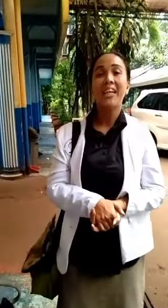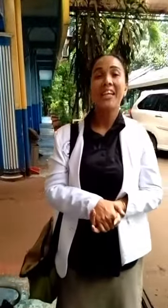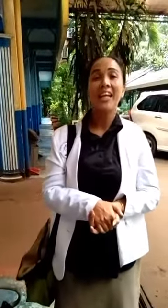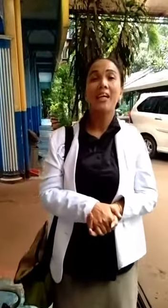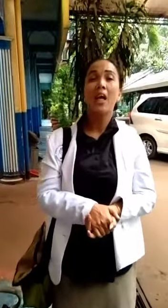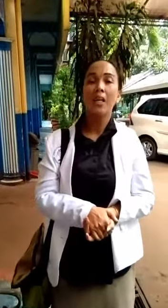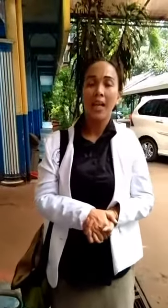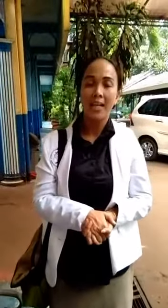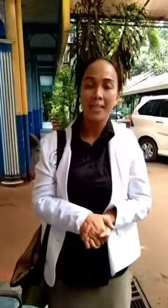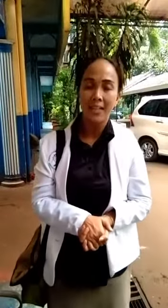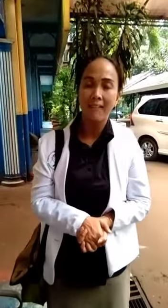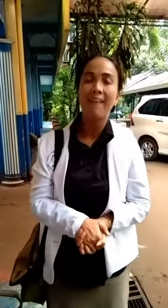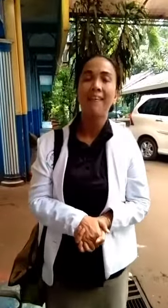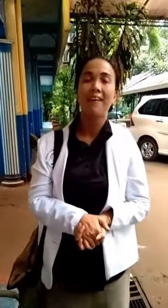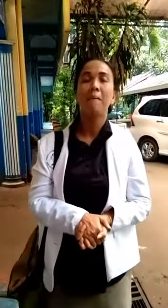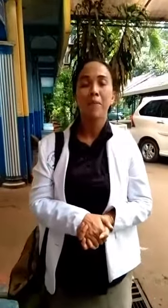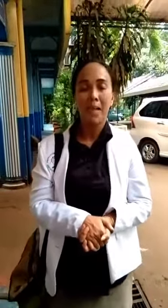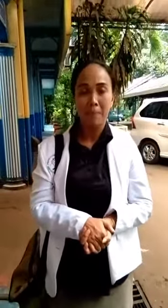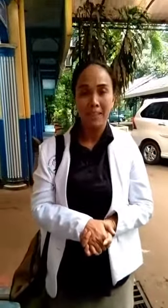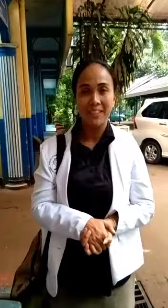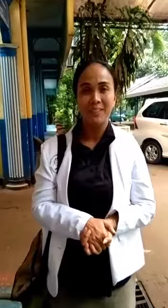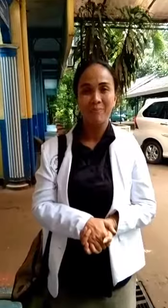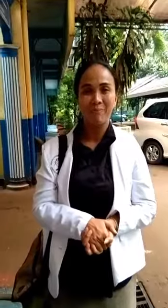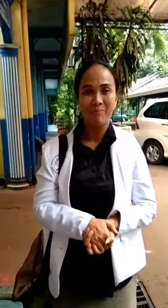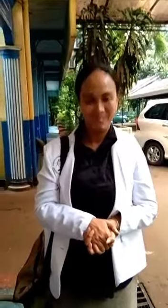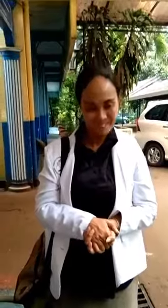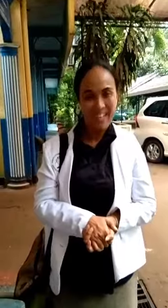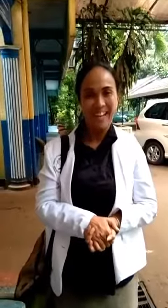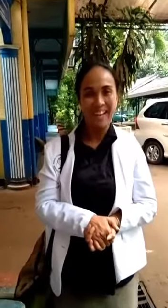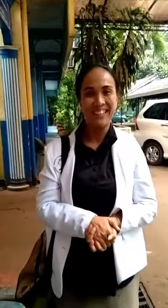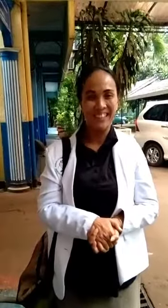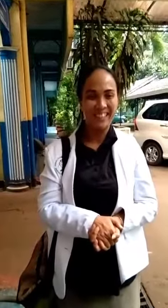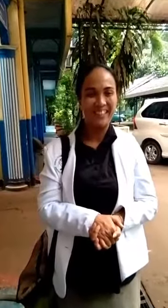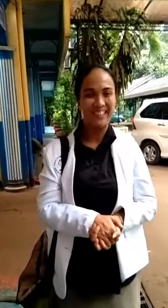di Yayasan Kanker Darmais. Darmais. Ya. Iya, terima